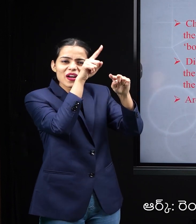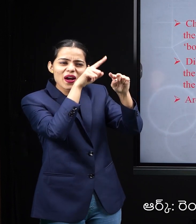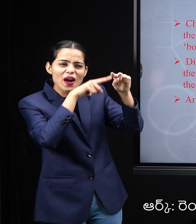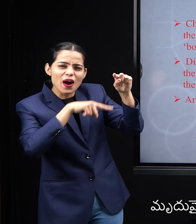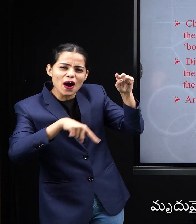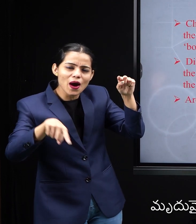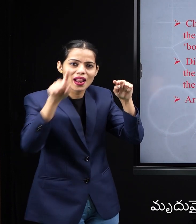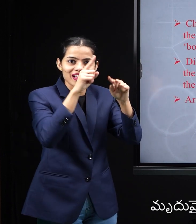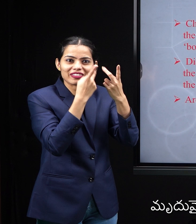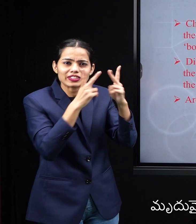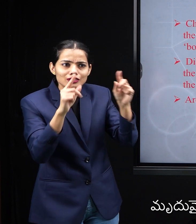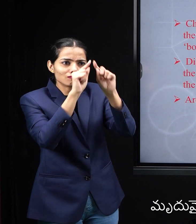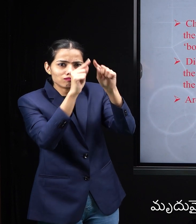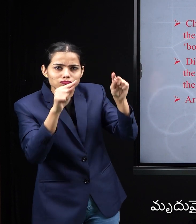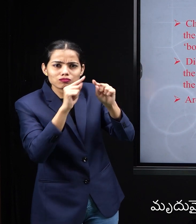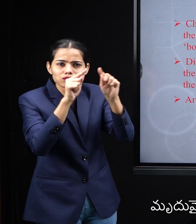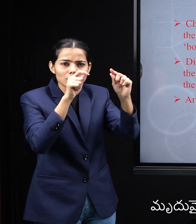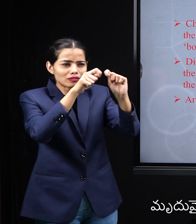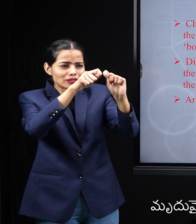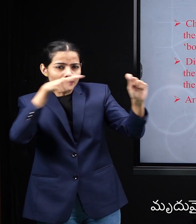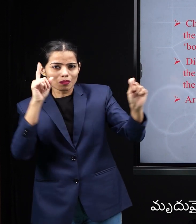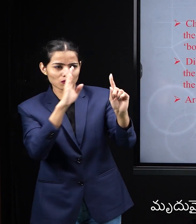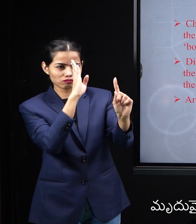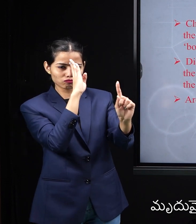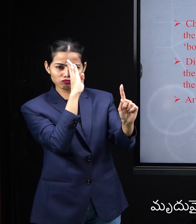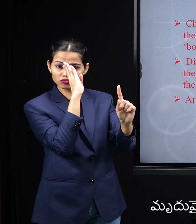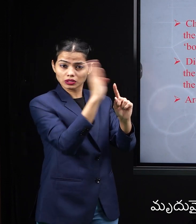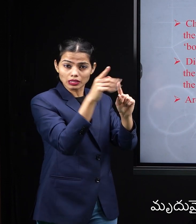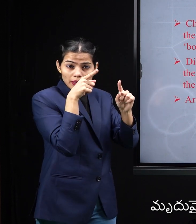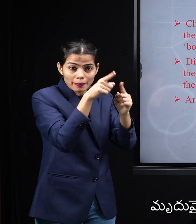ఏదైనా మృదువైన వక్రరేఖను ఆర్క్ అంటారు.